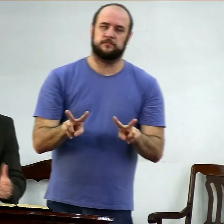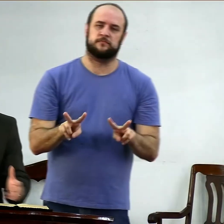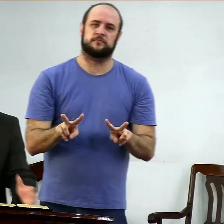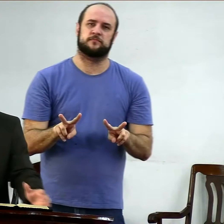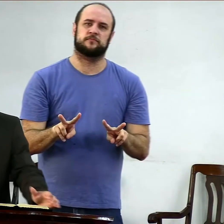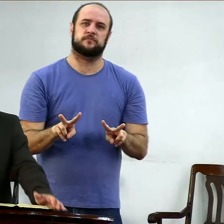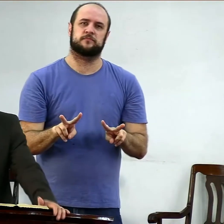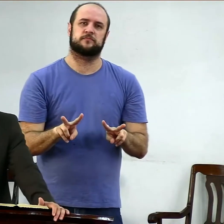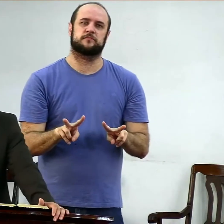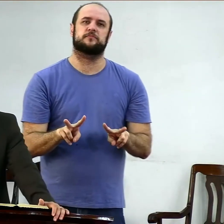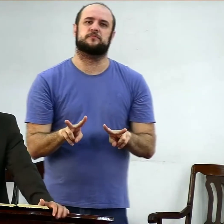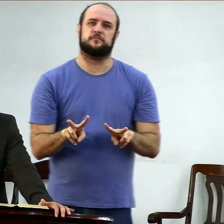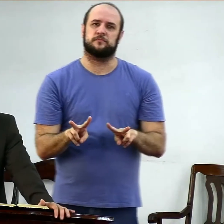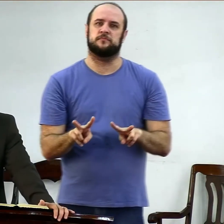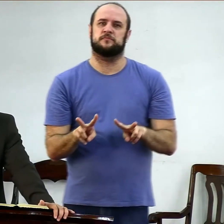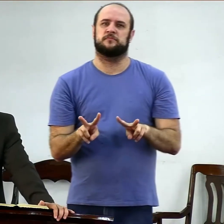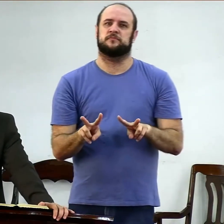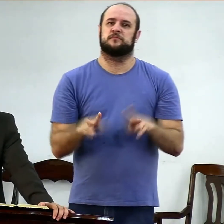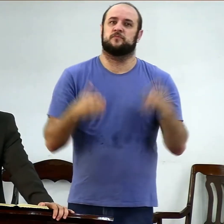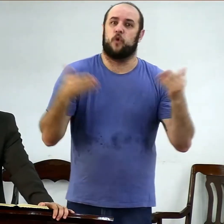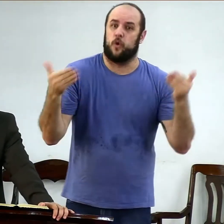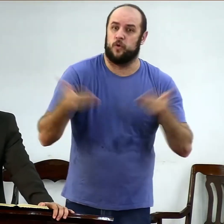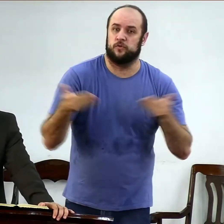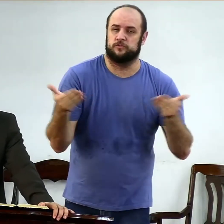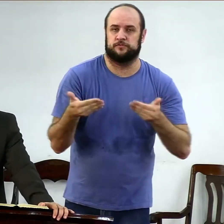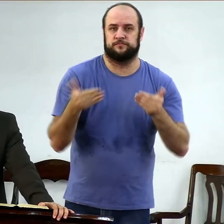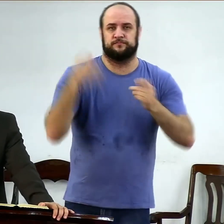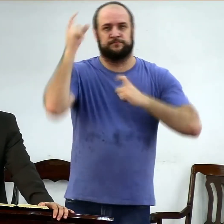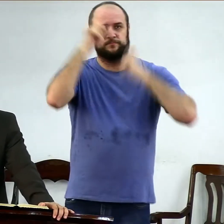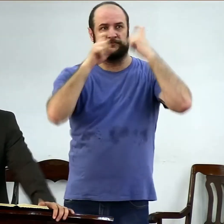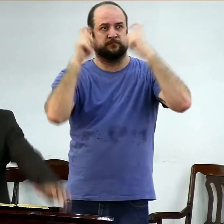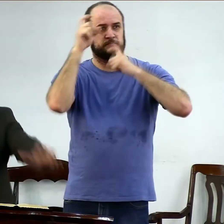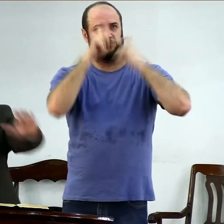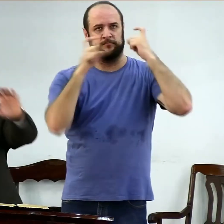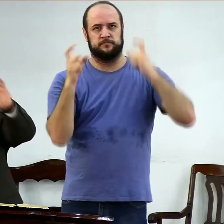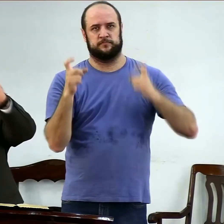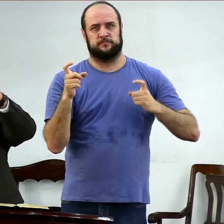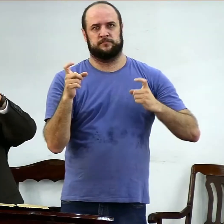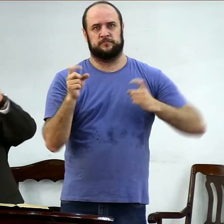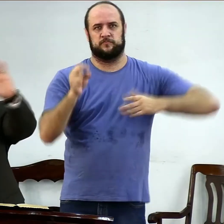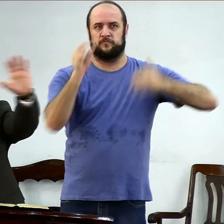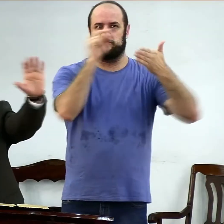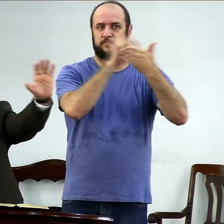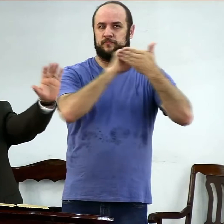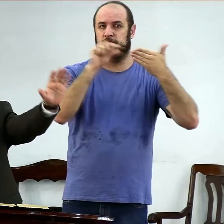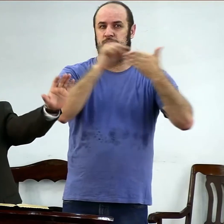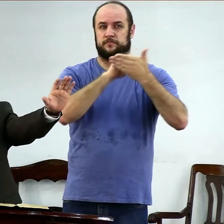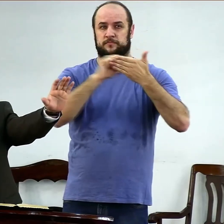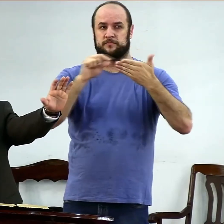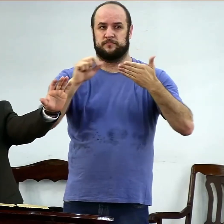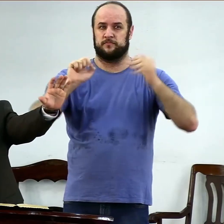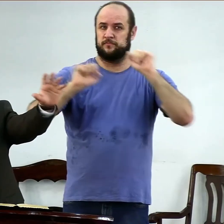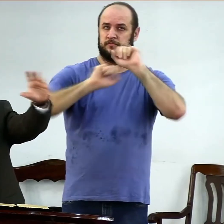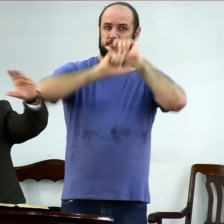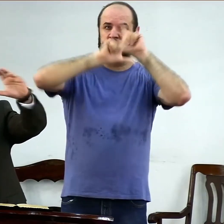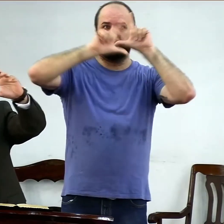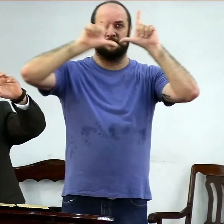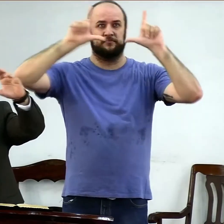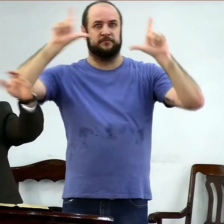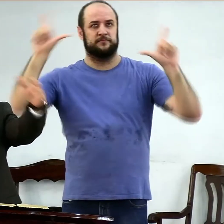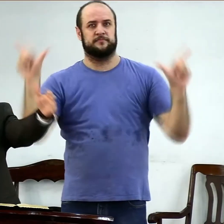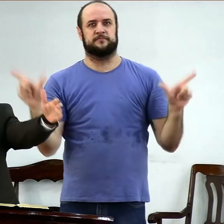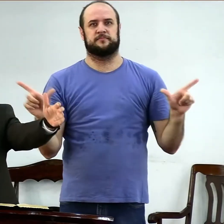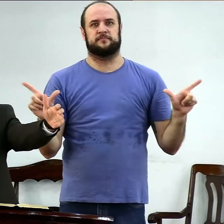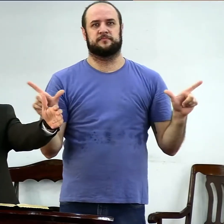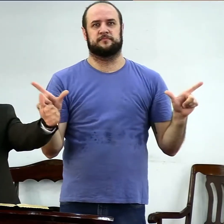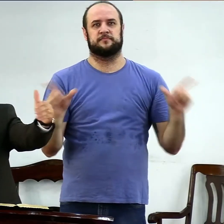por sua vez, deve estar no hoje. Tem um versículo que abre toda a manhã, quando recebemos